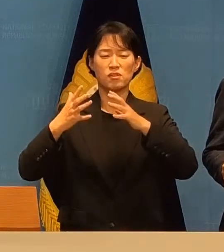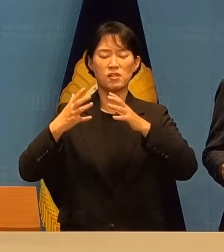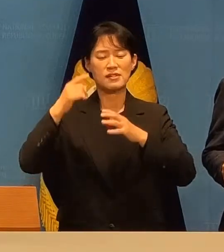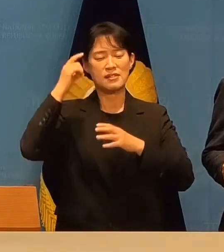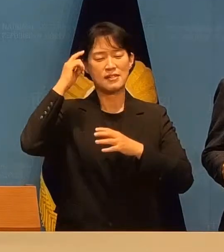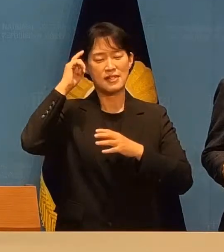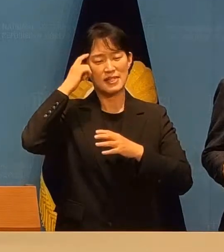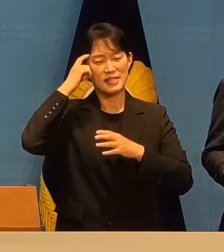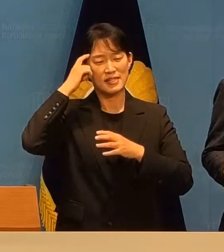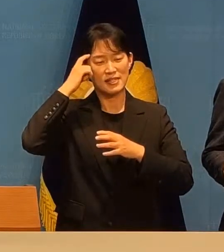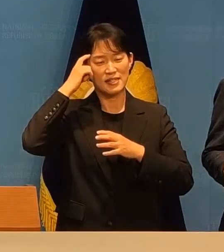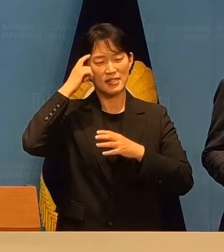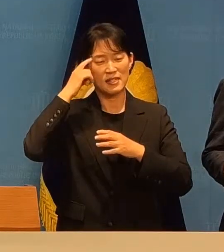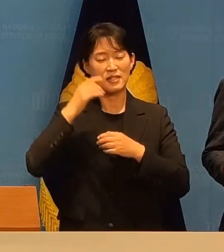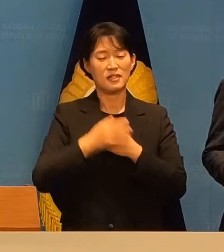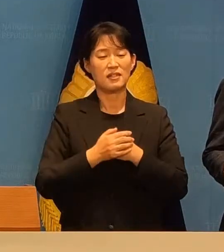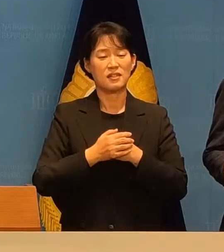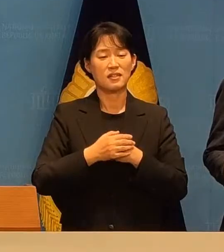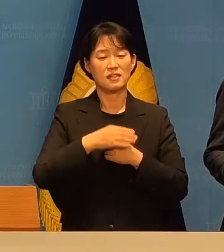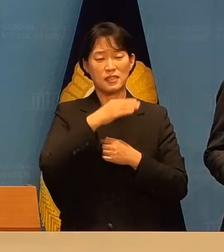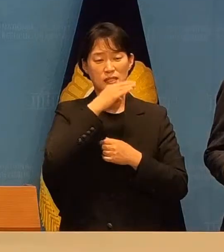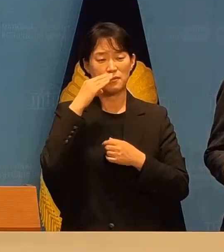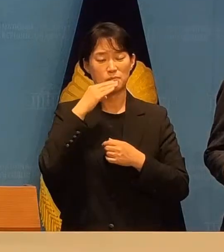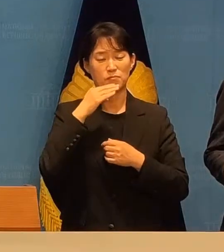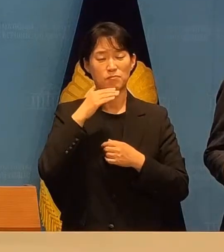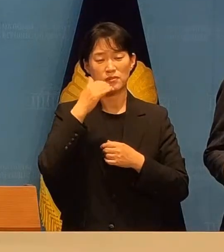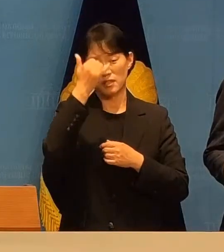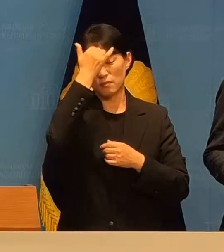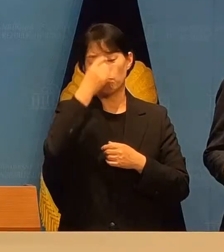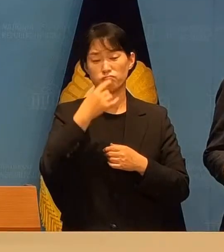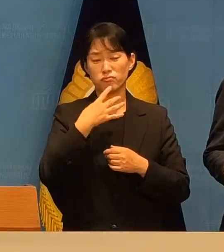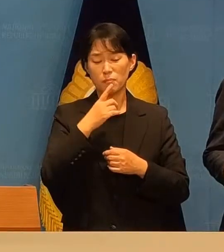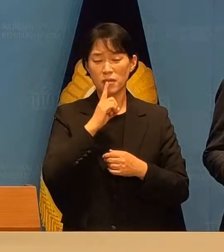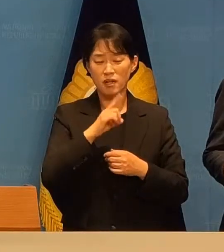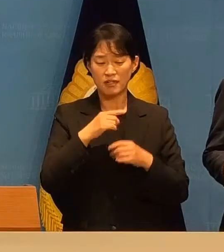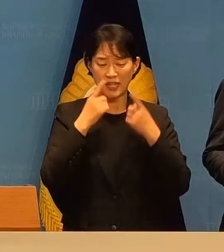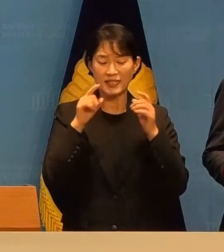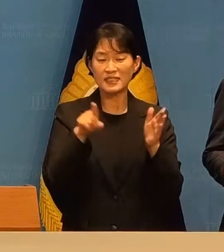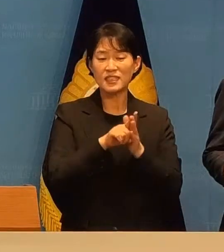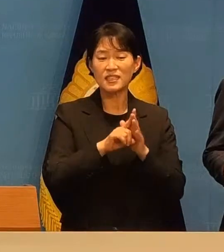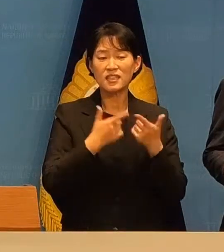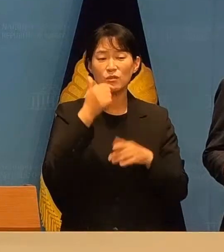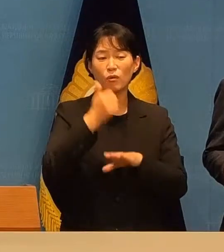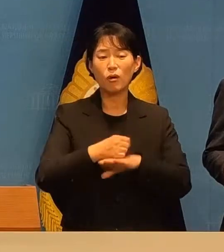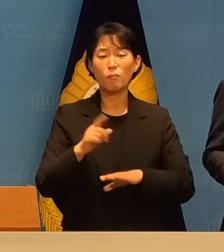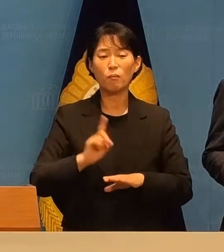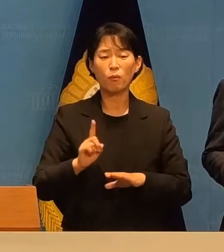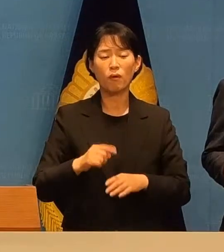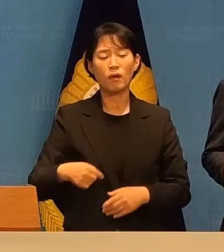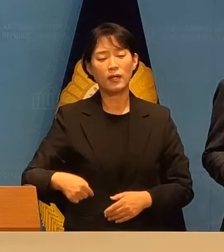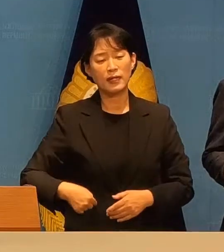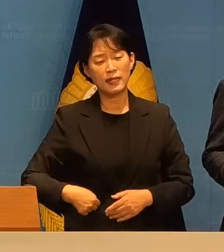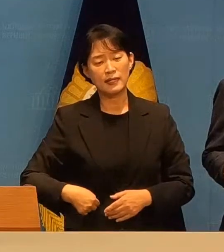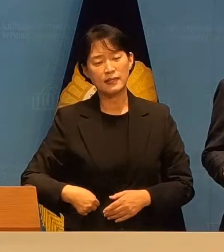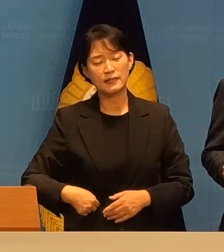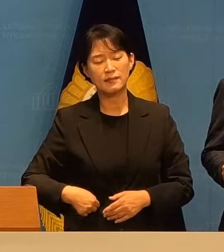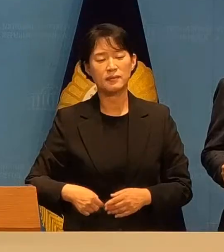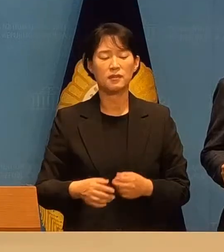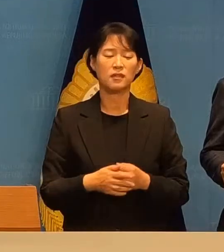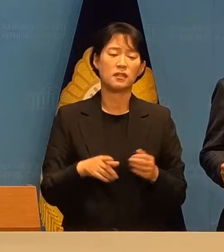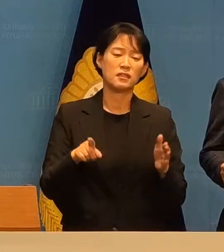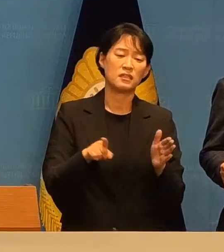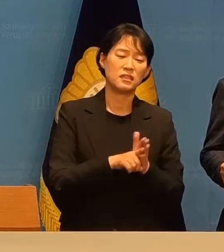국가의식이다. 이건 개인 신앙의 문제가 아니다. 그 결과는 무엇입니까? 양심이 굴복했고